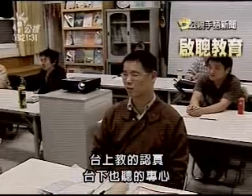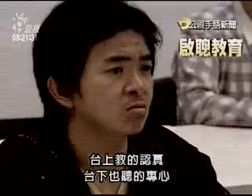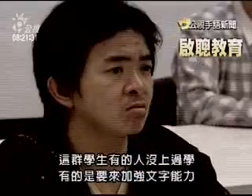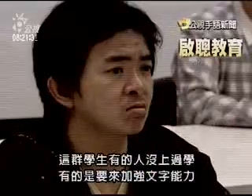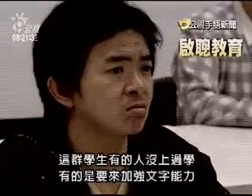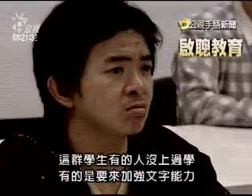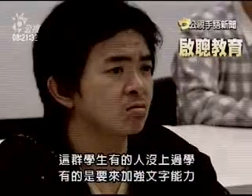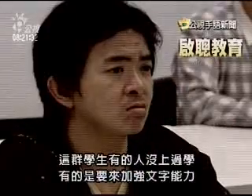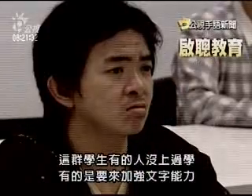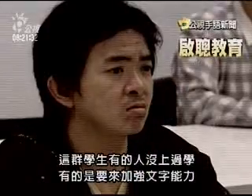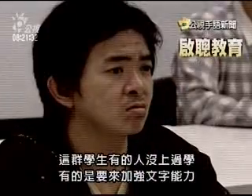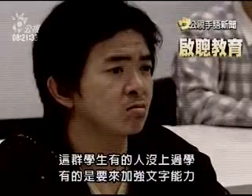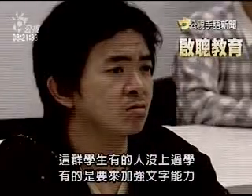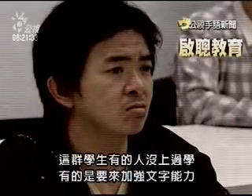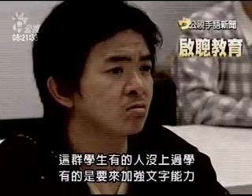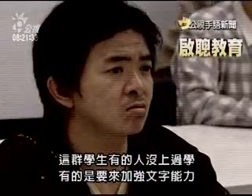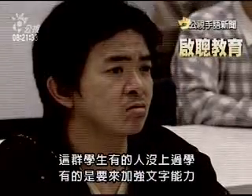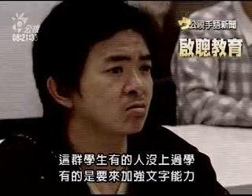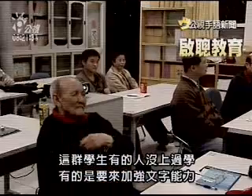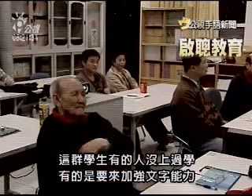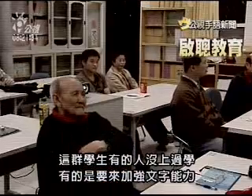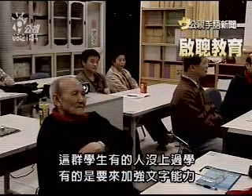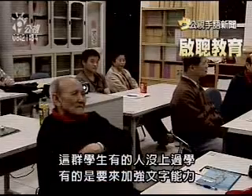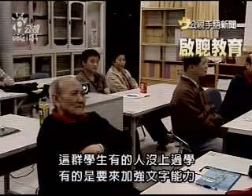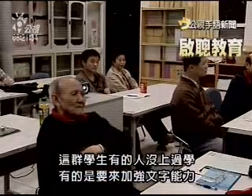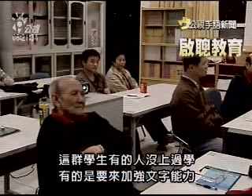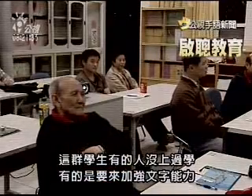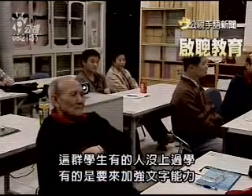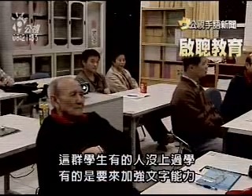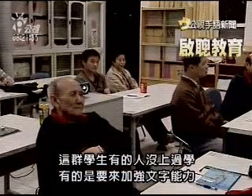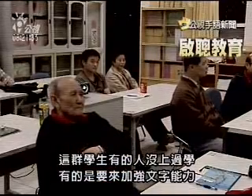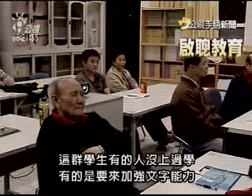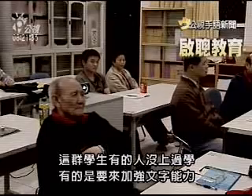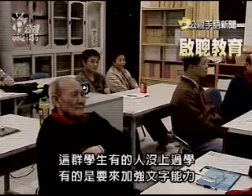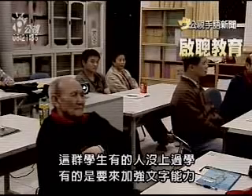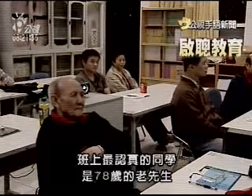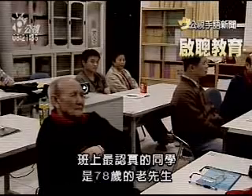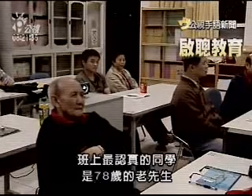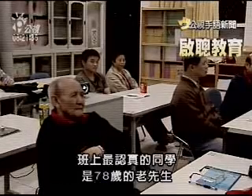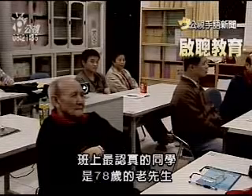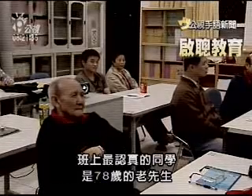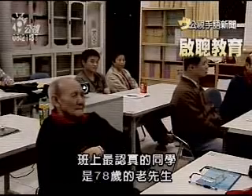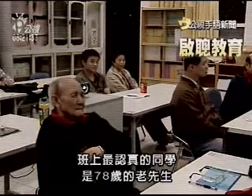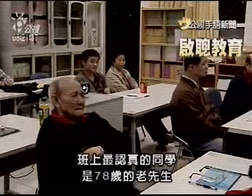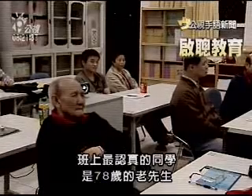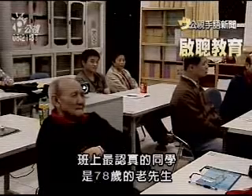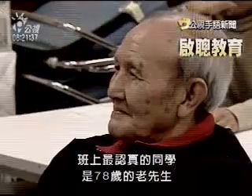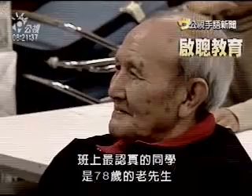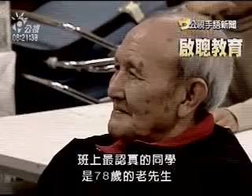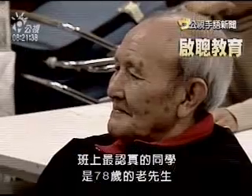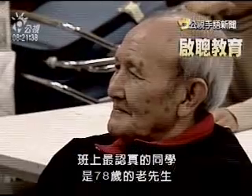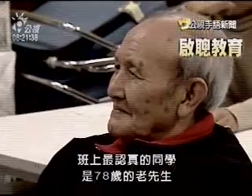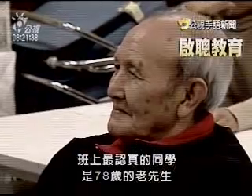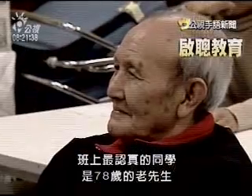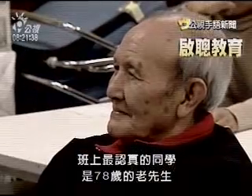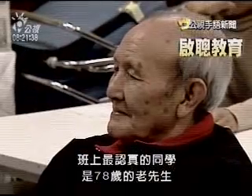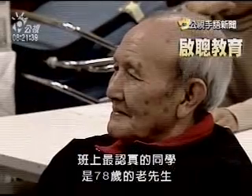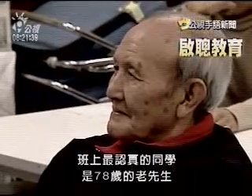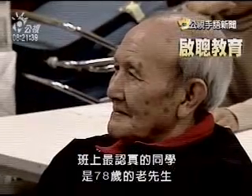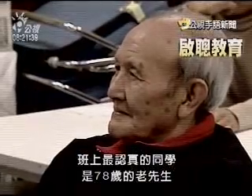这群学生有的人没上过学，有的是要来加强文字能力。班上最认真的同学是78岁的老先生，还